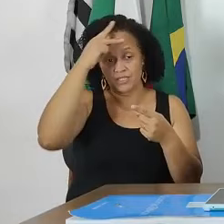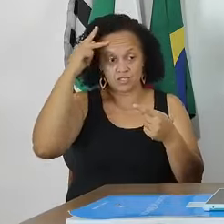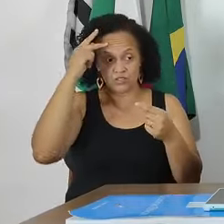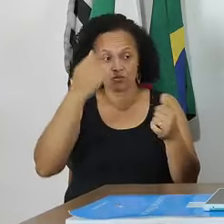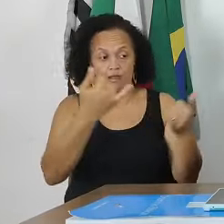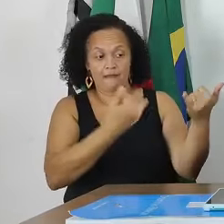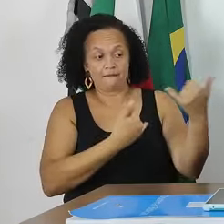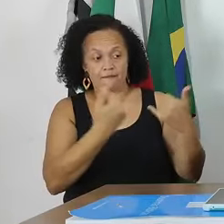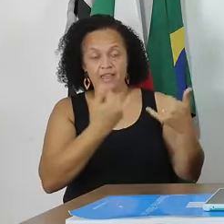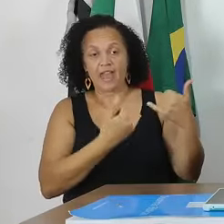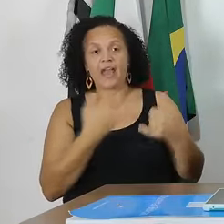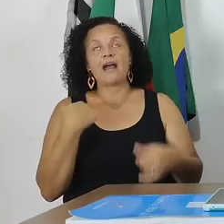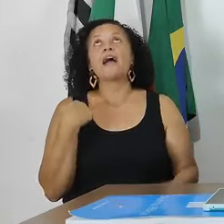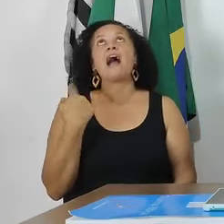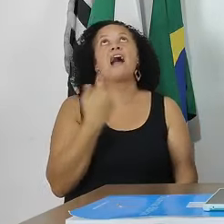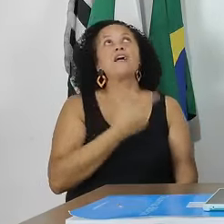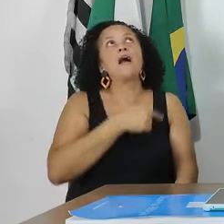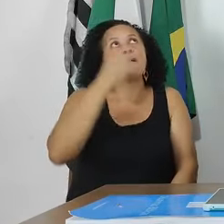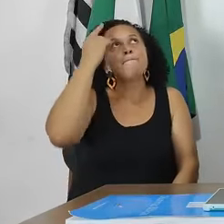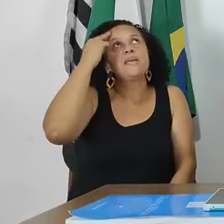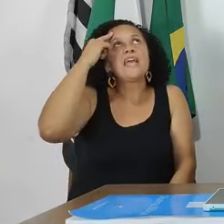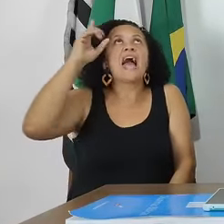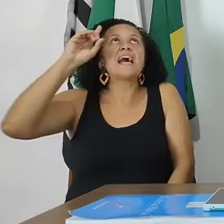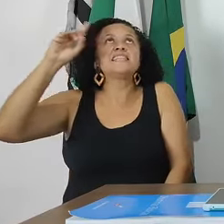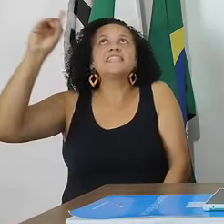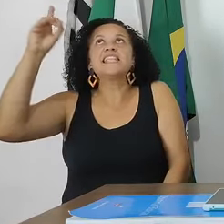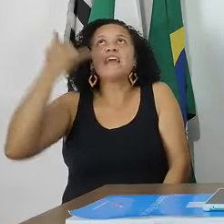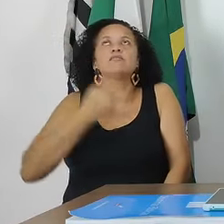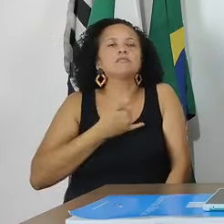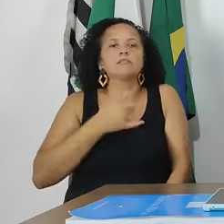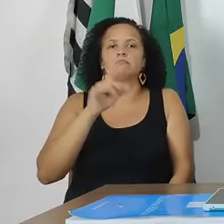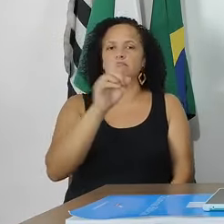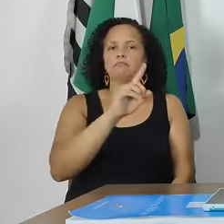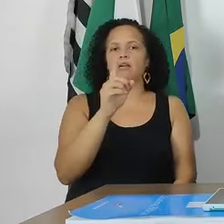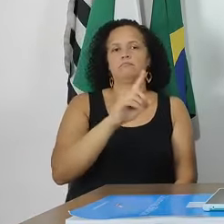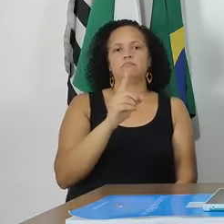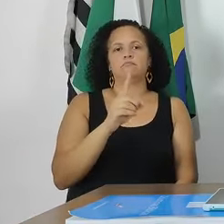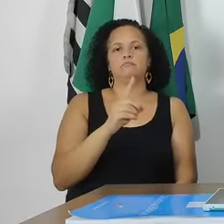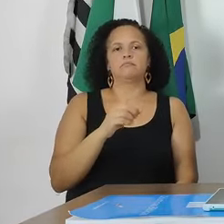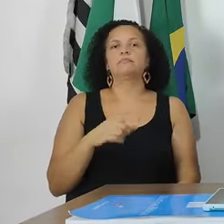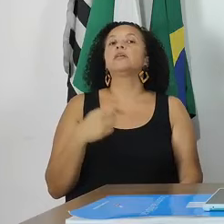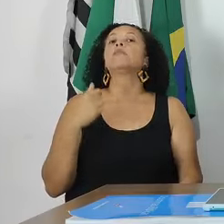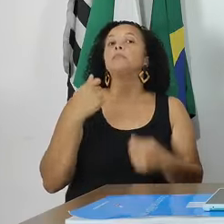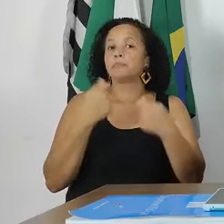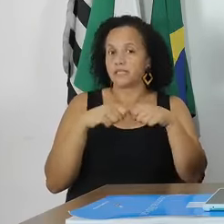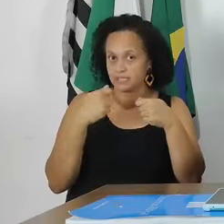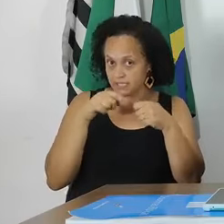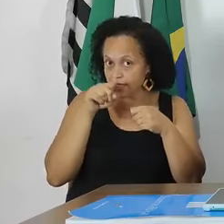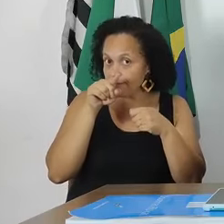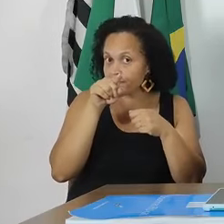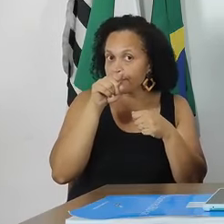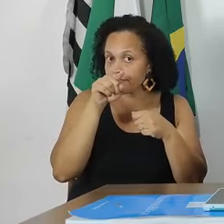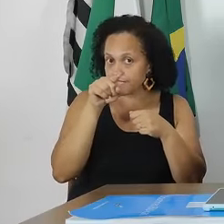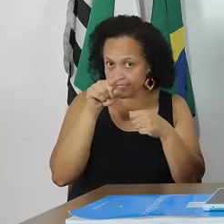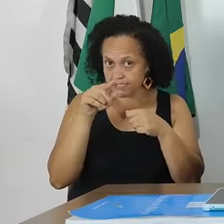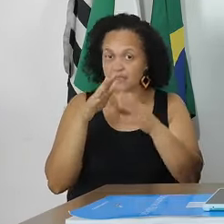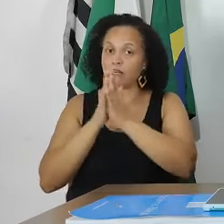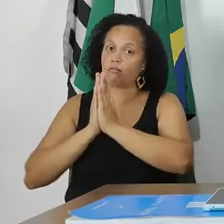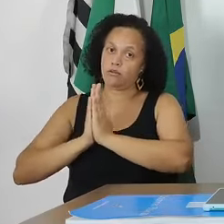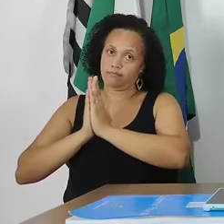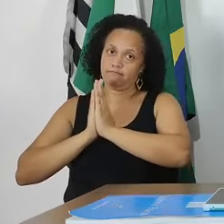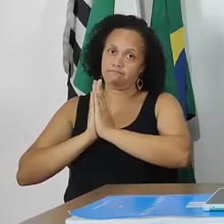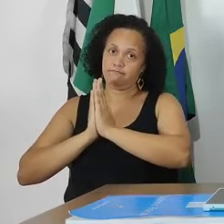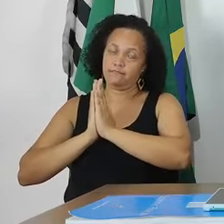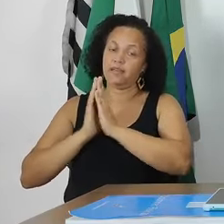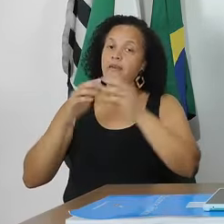através da palavra, né? E Deus fala hoje, o problema não é o que você está escutando lá fora. E foi isso que